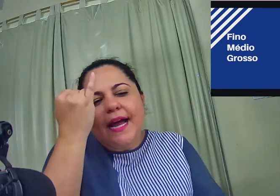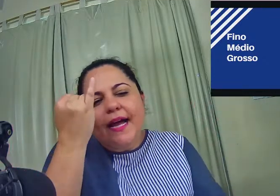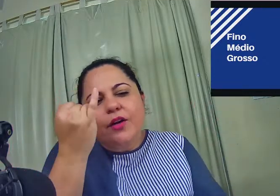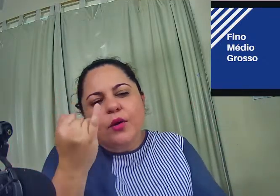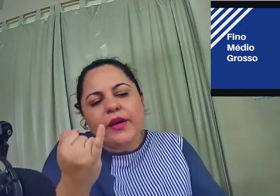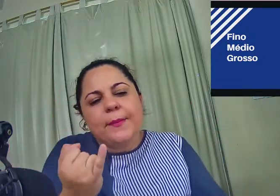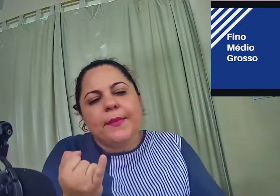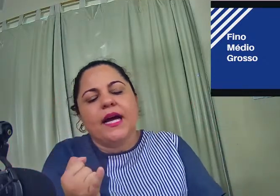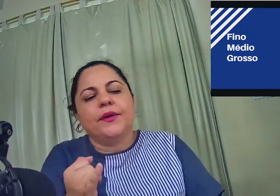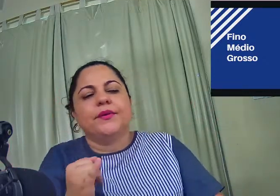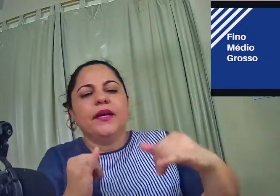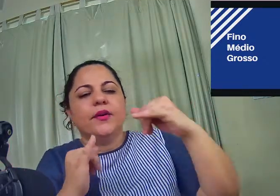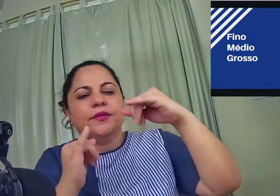Magro, alguém magro, né, ó.